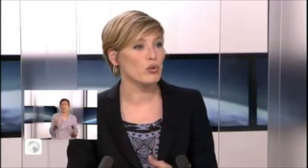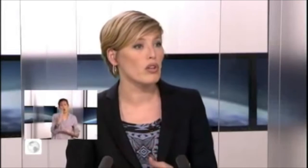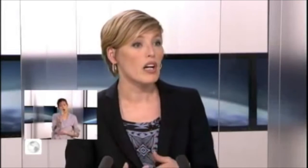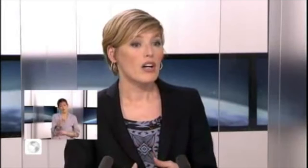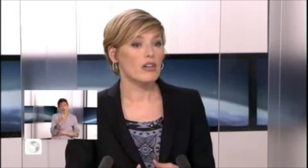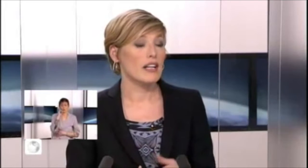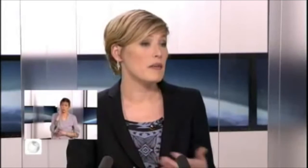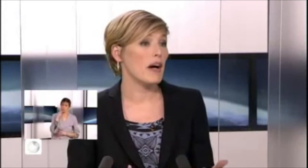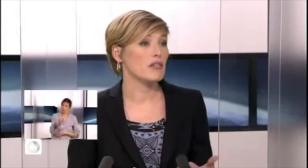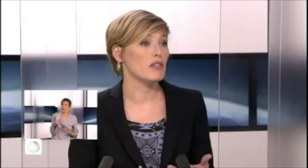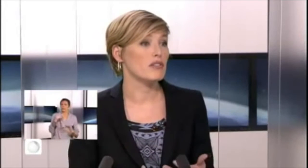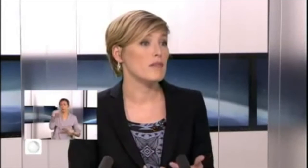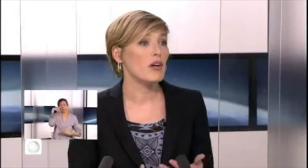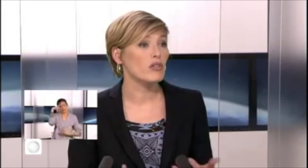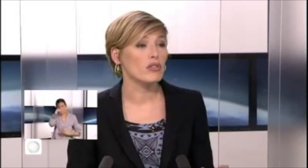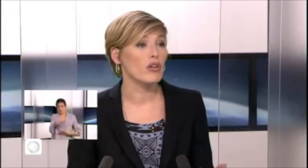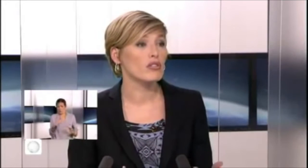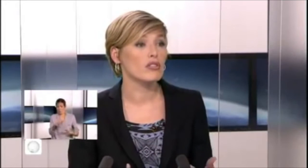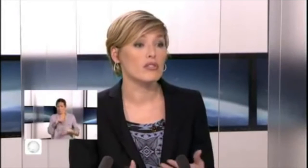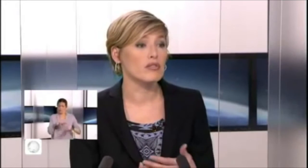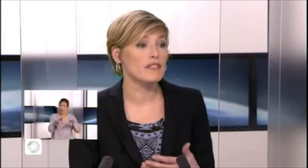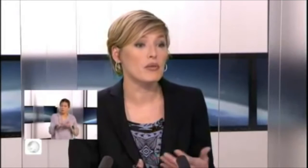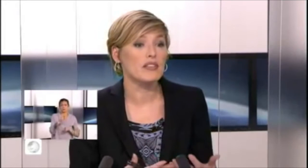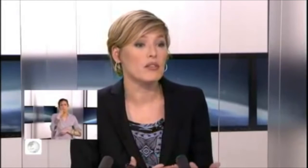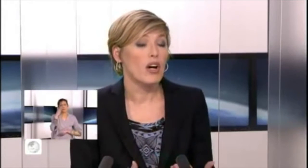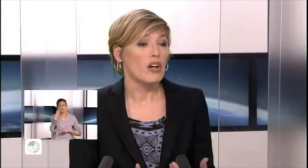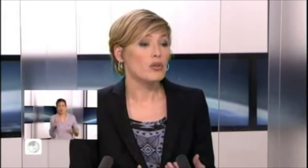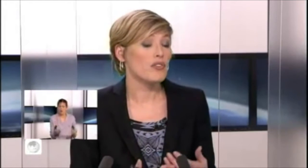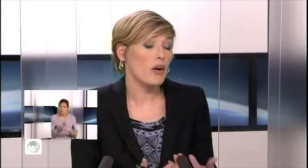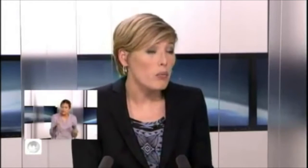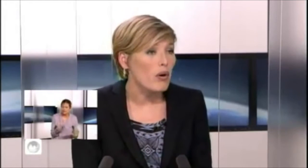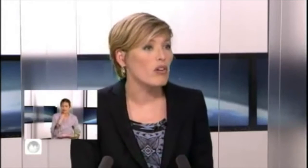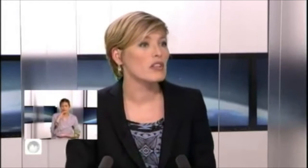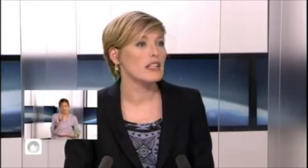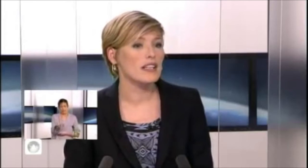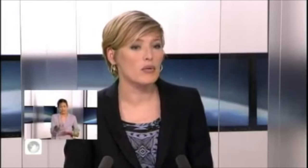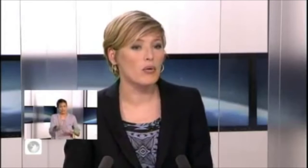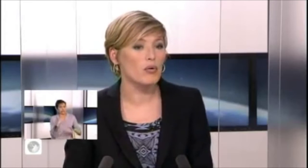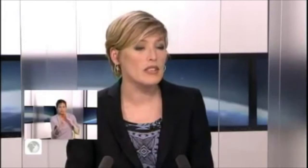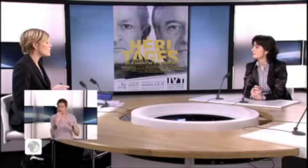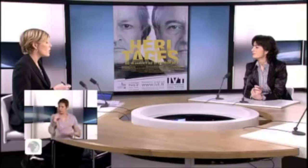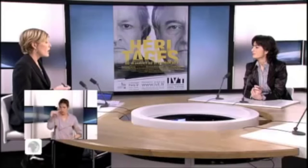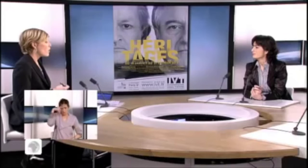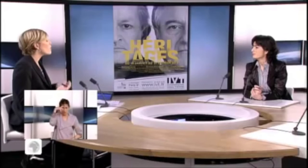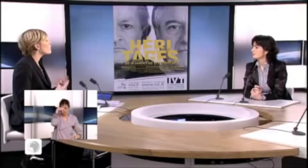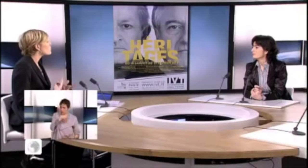sourd, élevé par une famille entendante, une difficulté de se faire comprendre et on comprend mieux en tant